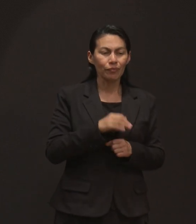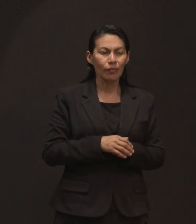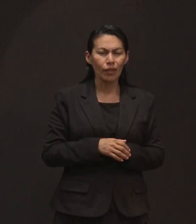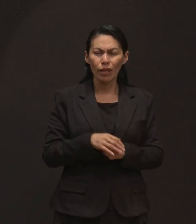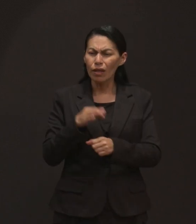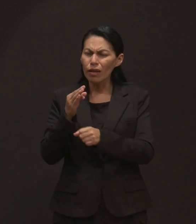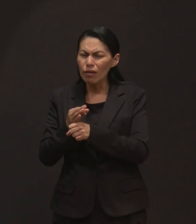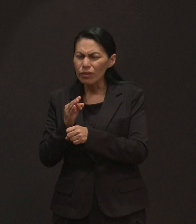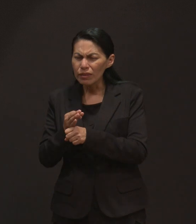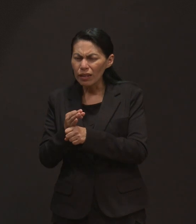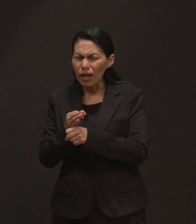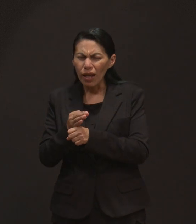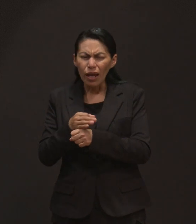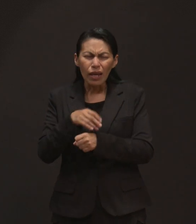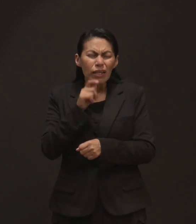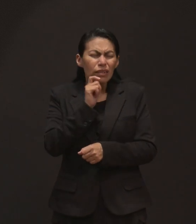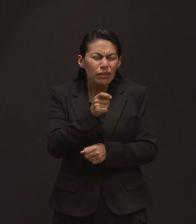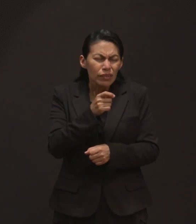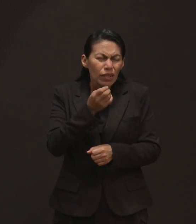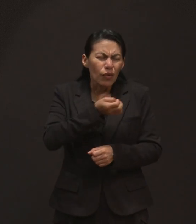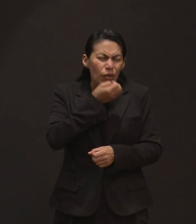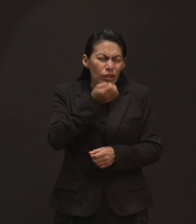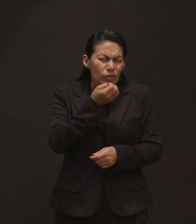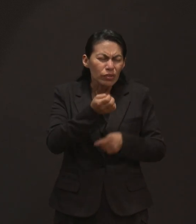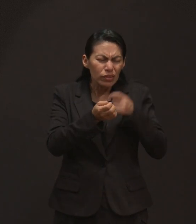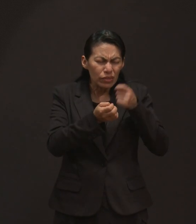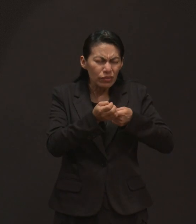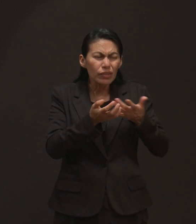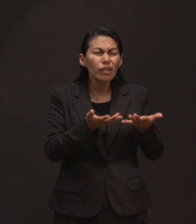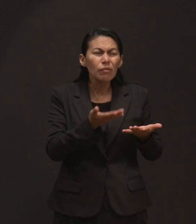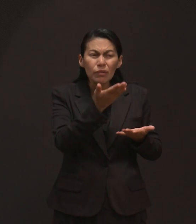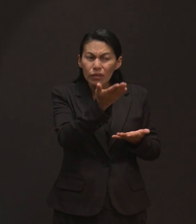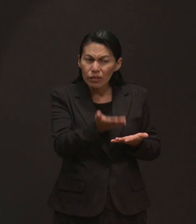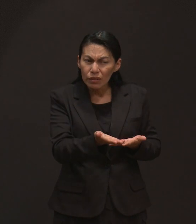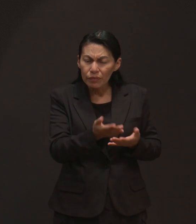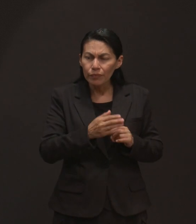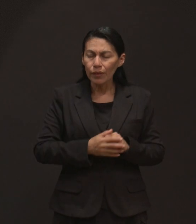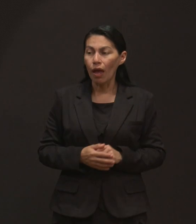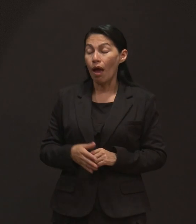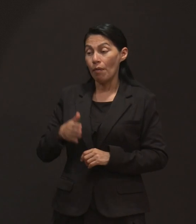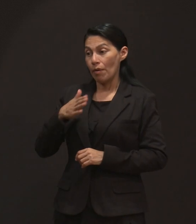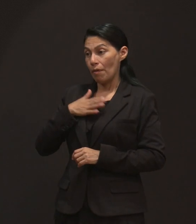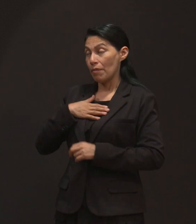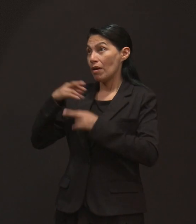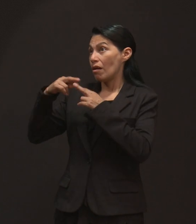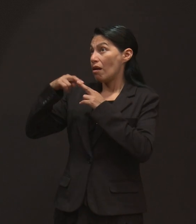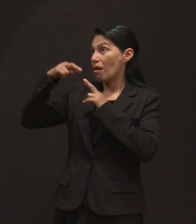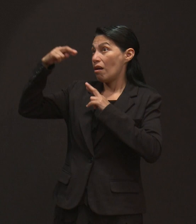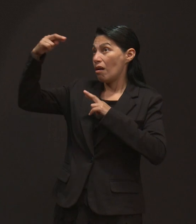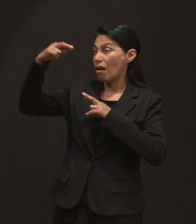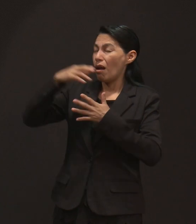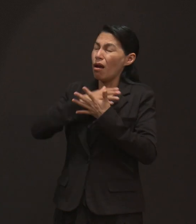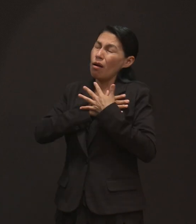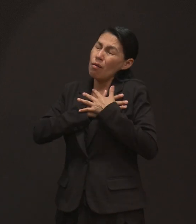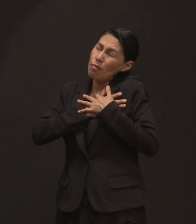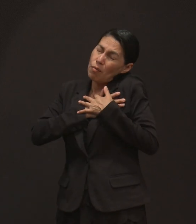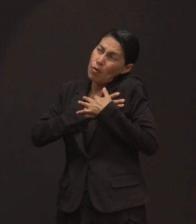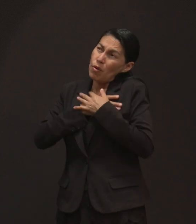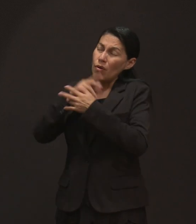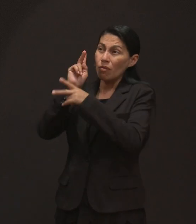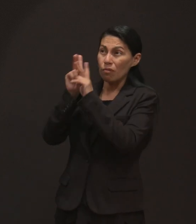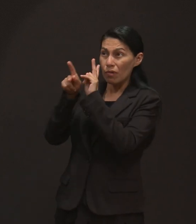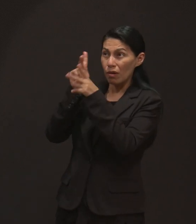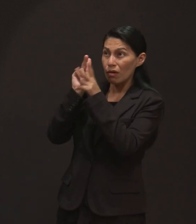ha llegado a ser para ahora la oración para ti? La oración para mí es una relación de amor donde hay